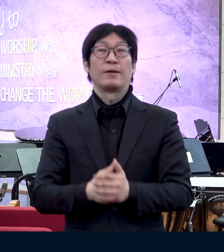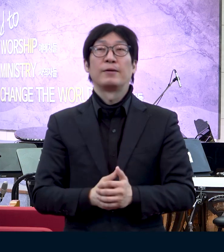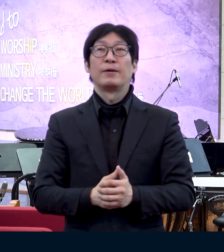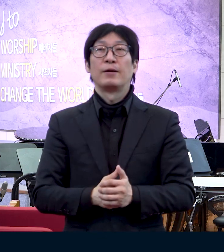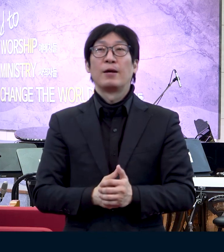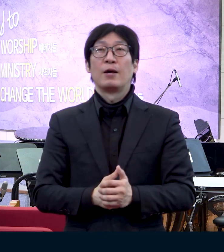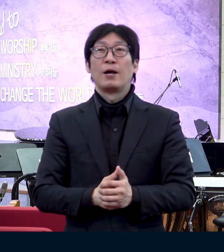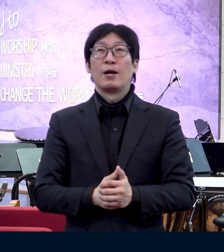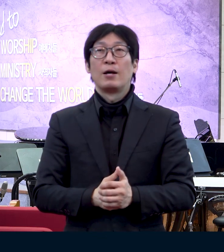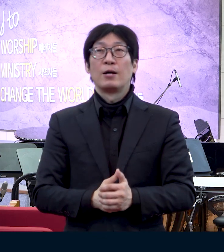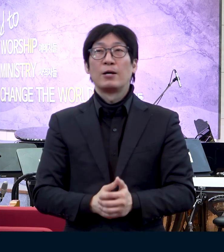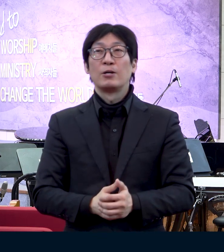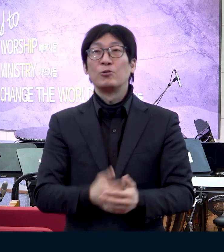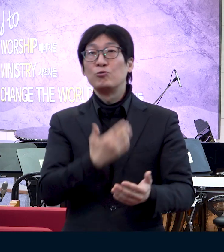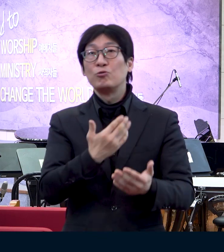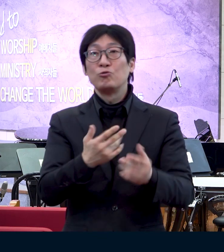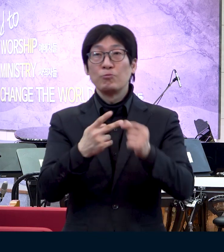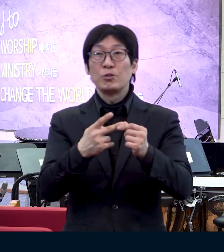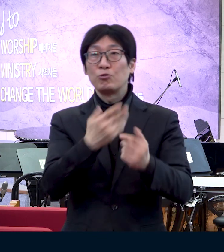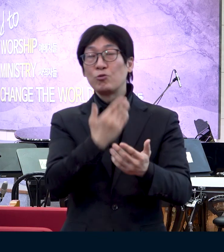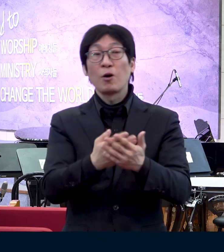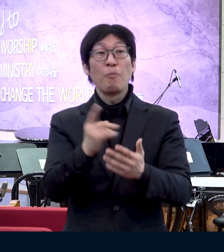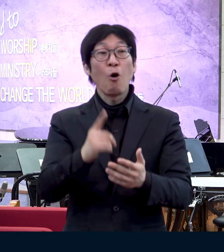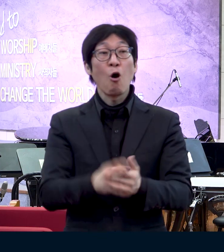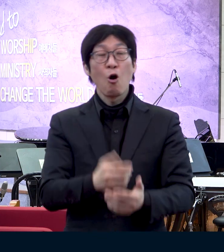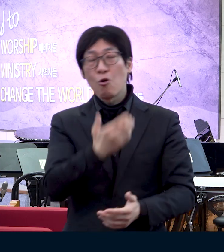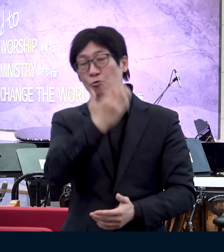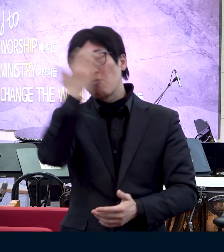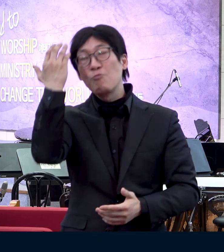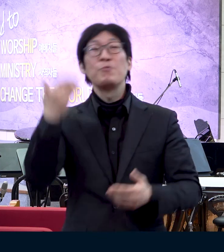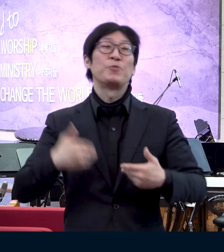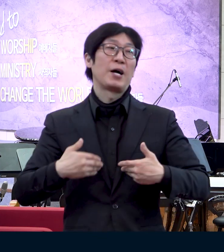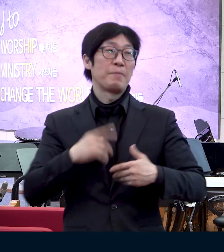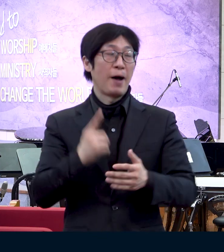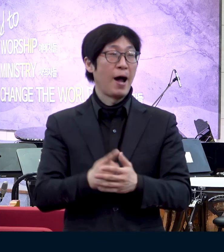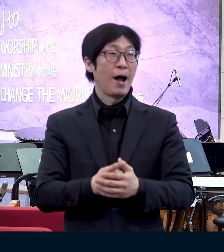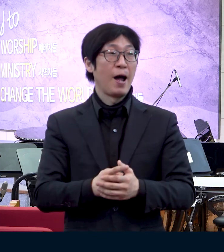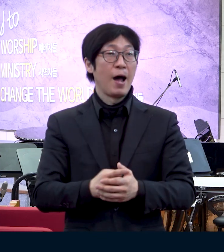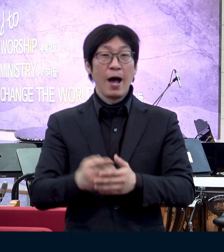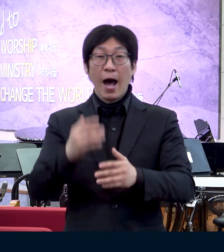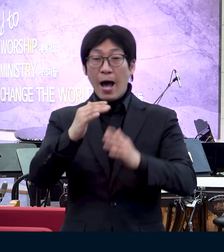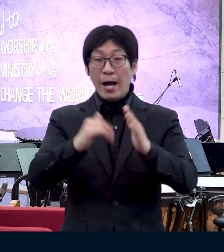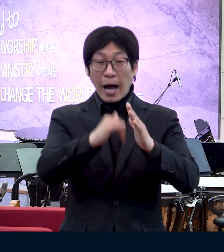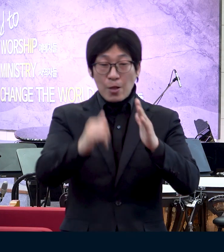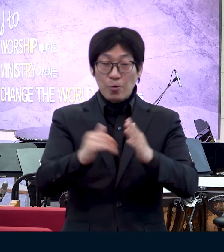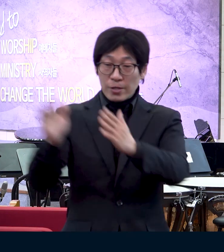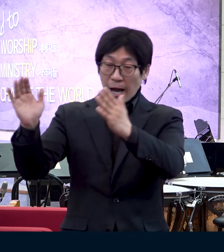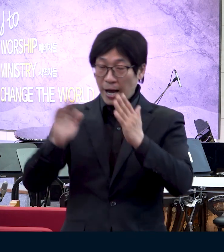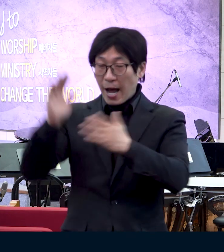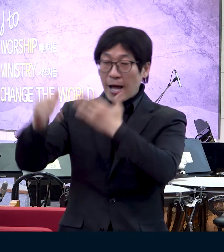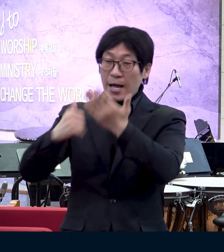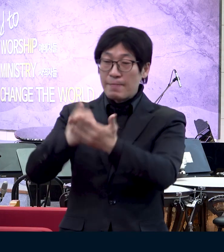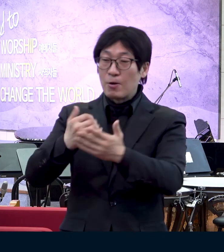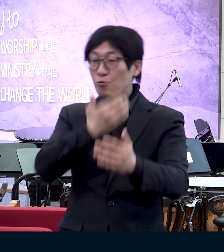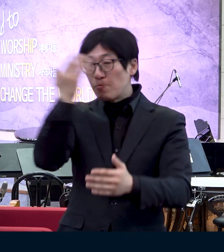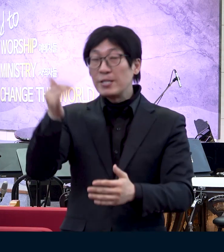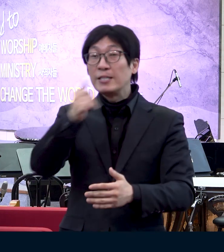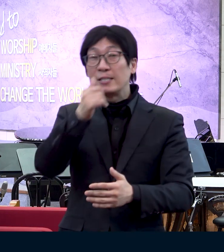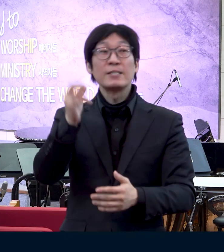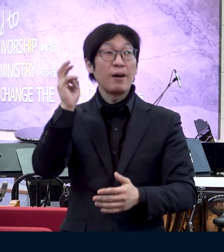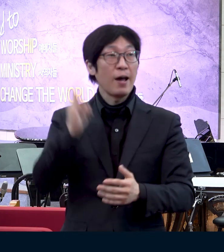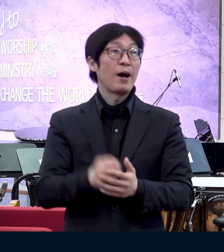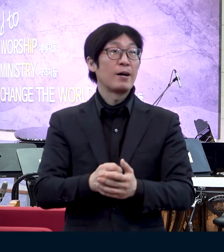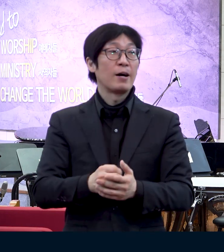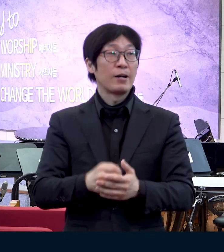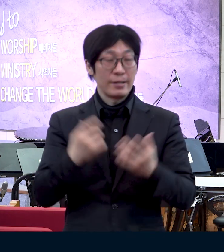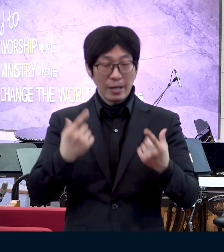온전히 감당하기 위해서 해야 될 또 하나 중요한 게 바로 뭐냐? 꿈을 꾸는 거예요. 우리 가족을 향한 하나님의 꿈을 우리가 계속 꾸는